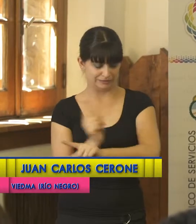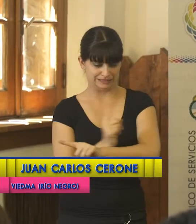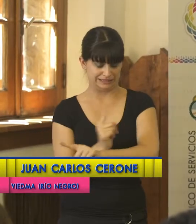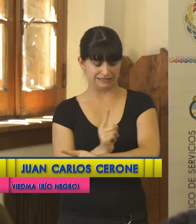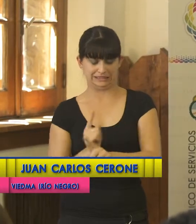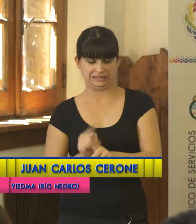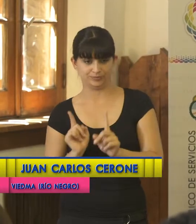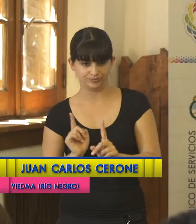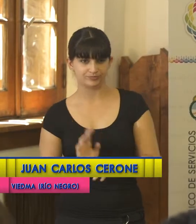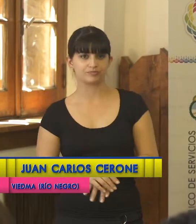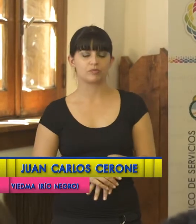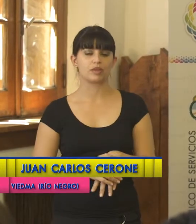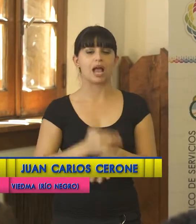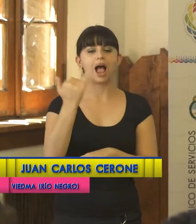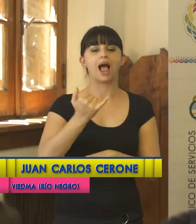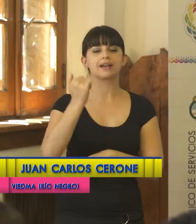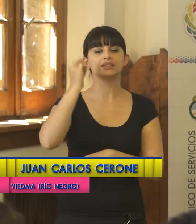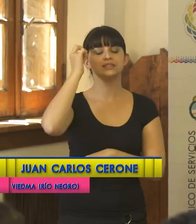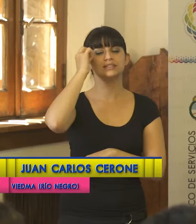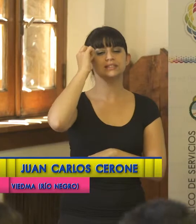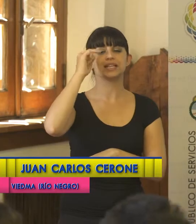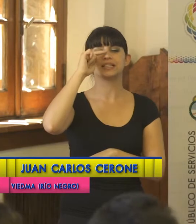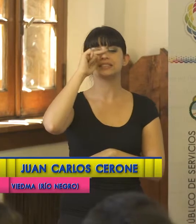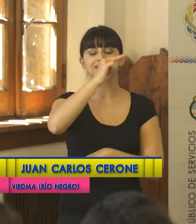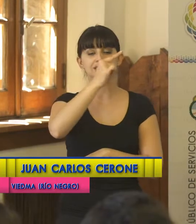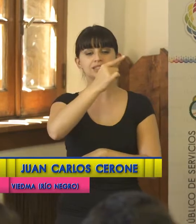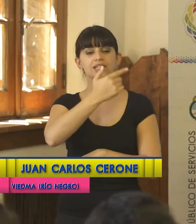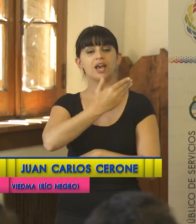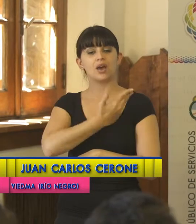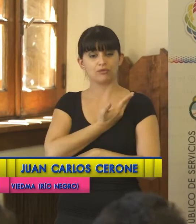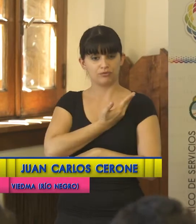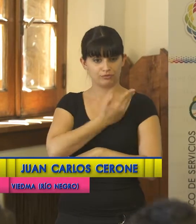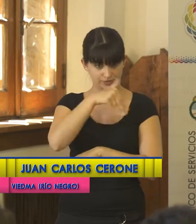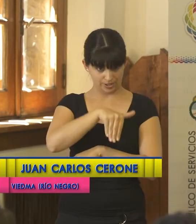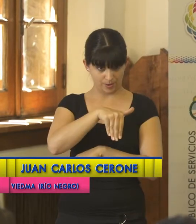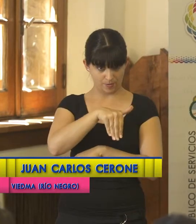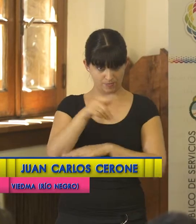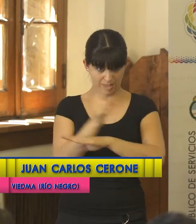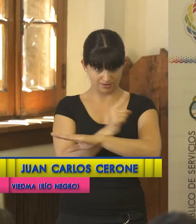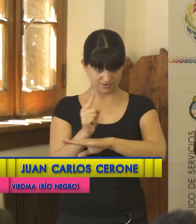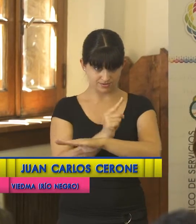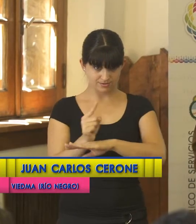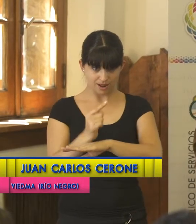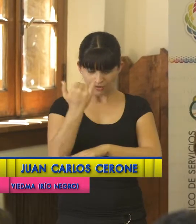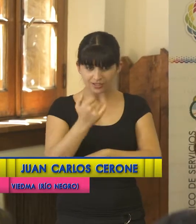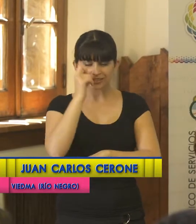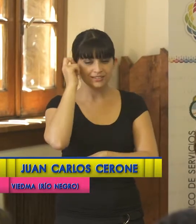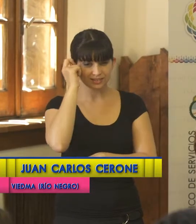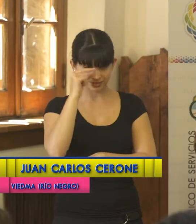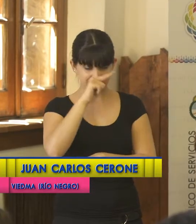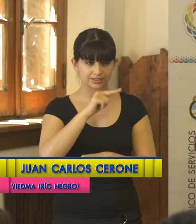tenemos 37 fm 37 creo que muchas